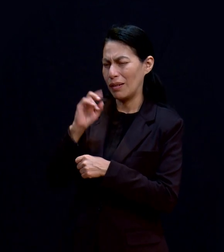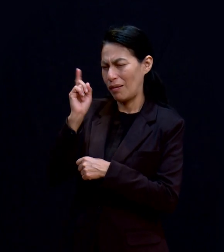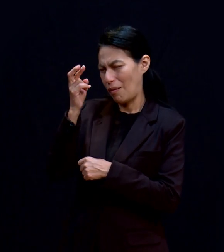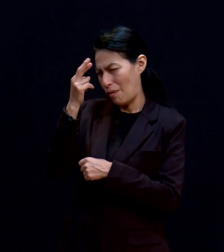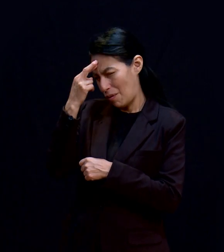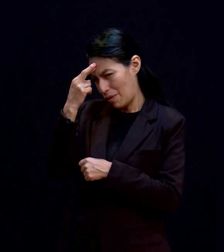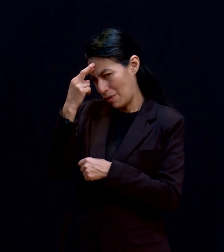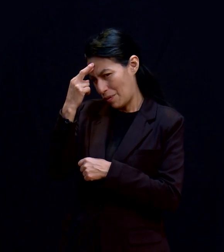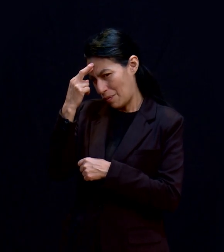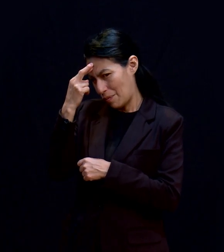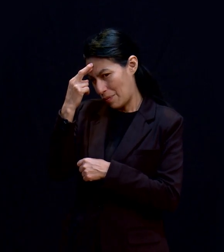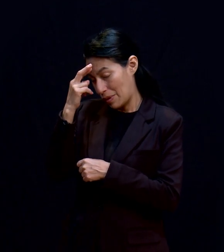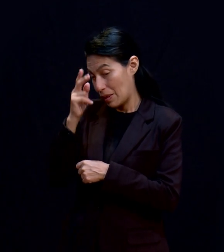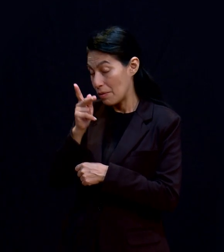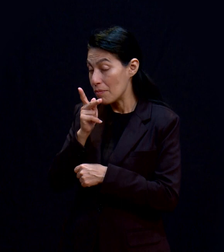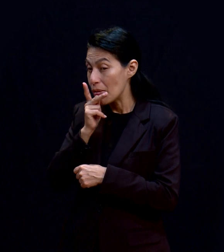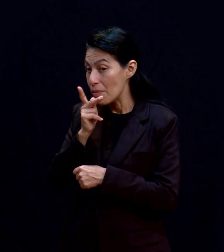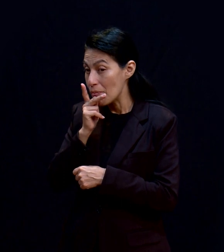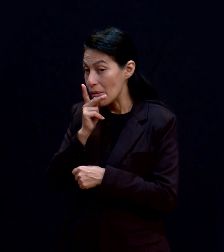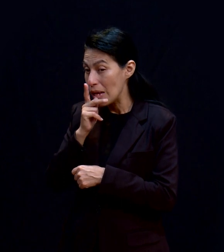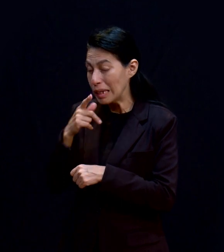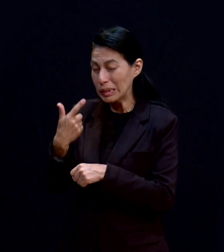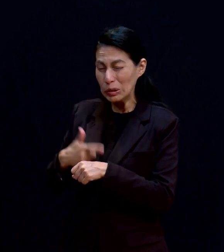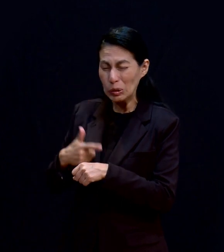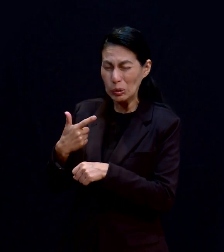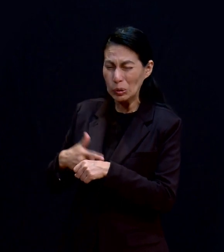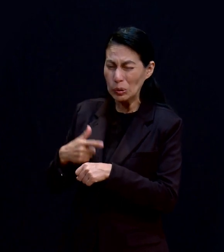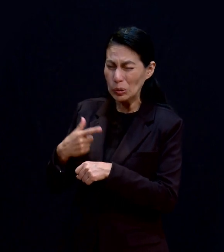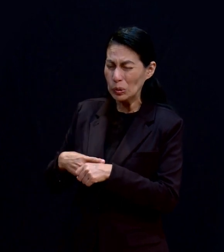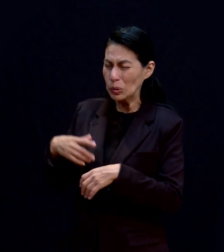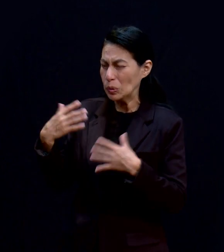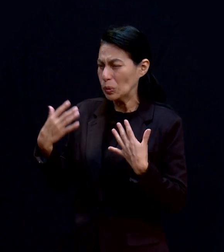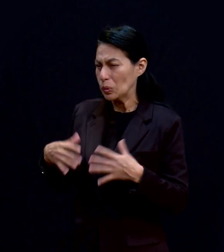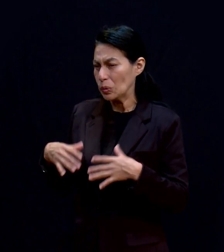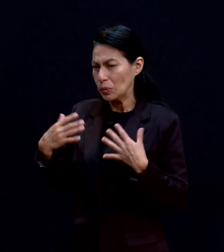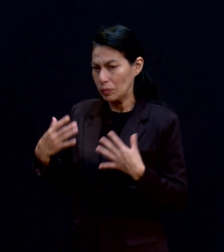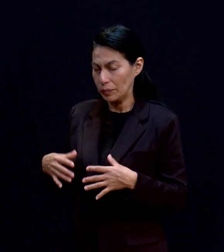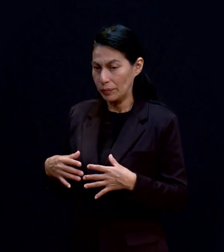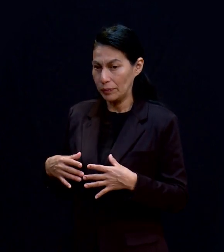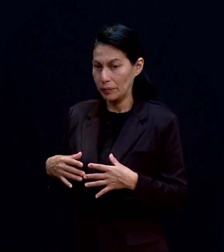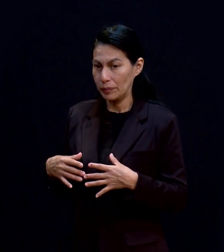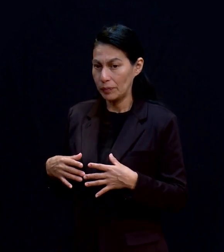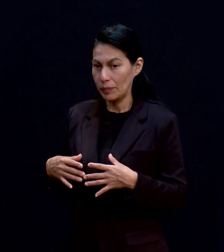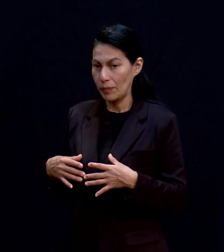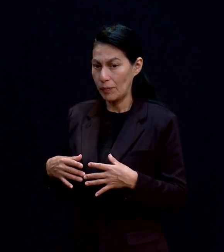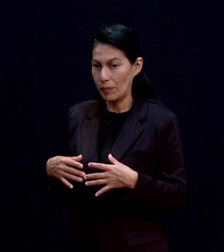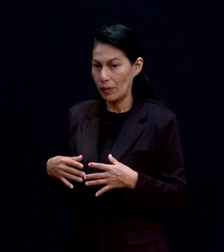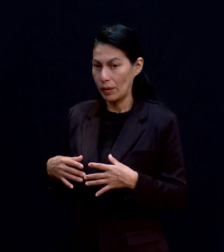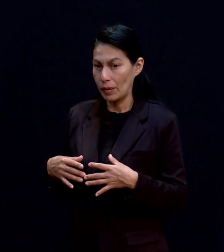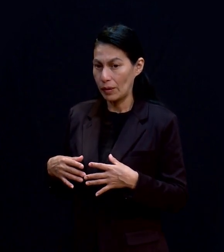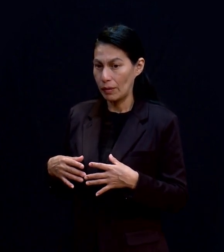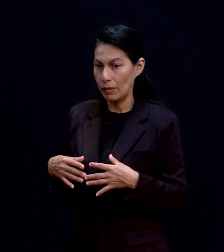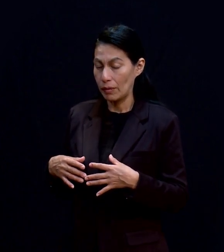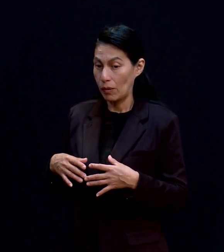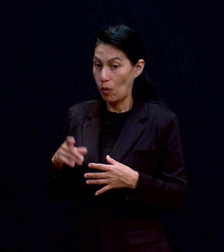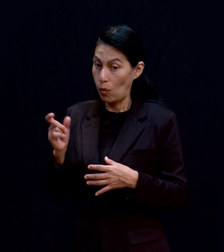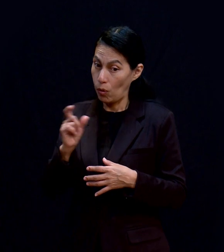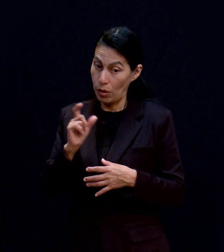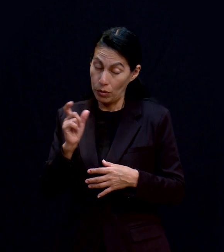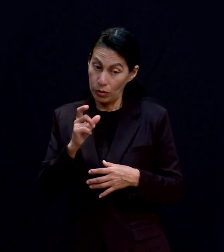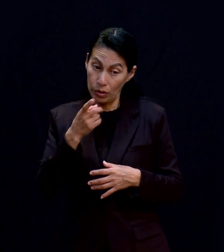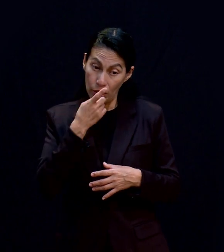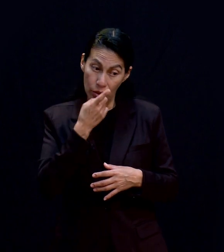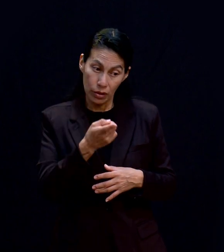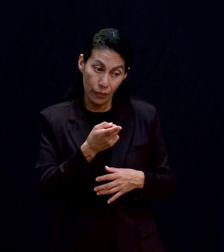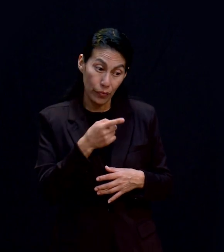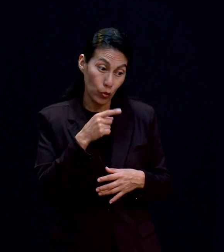una ocasión en la que por cierto mi papá estaba muy enfermo enfermo del tipo